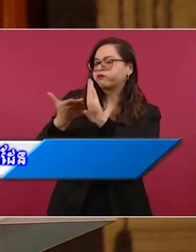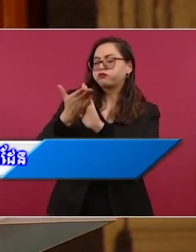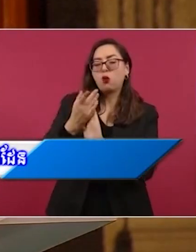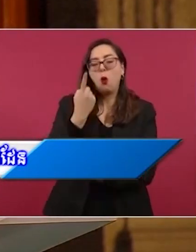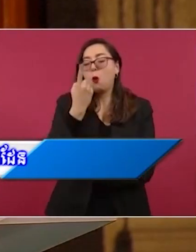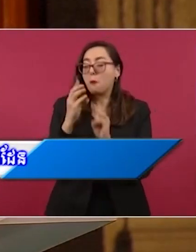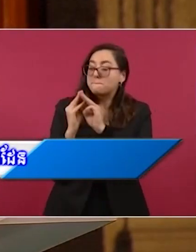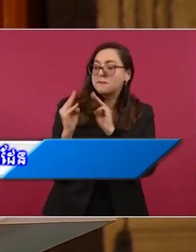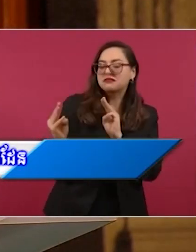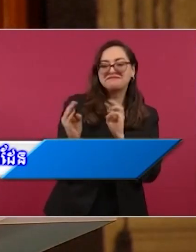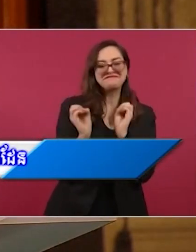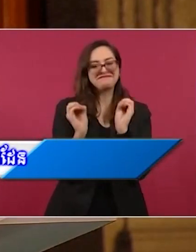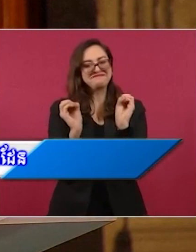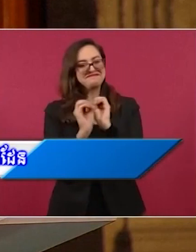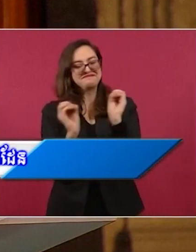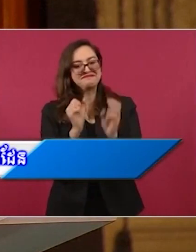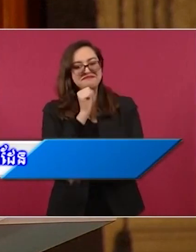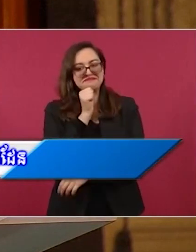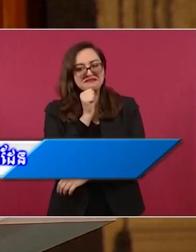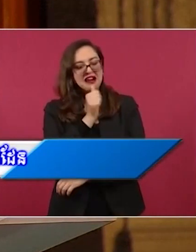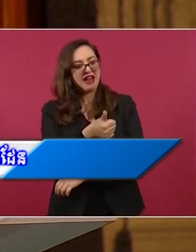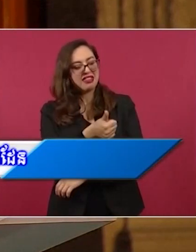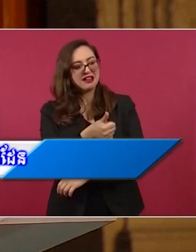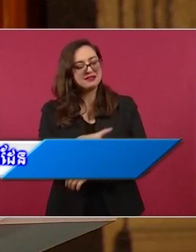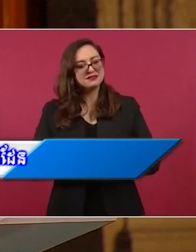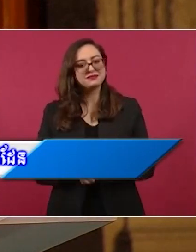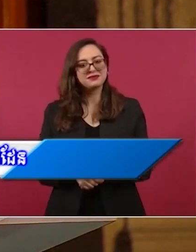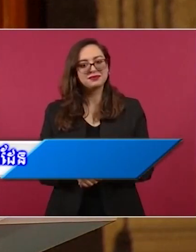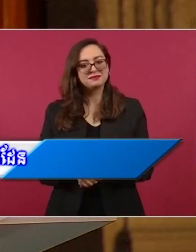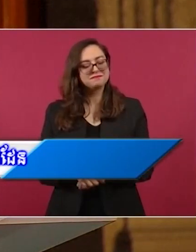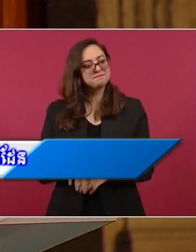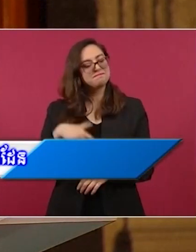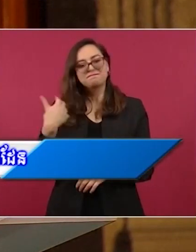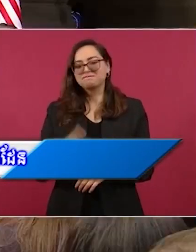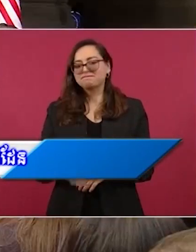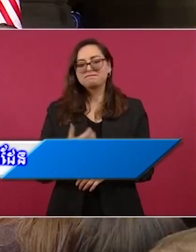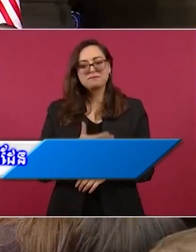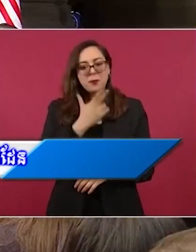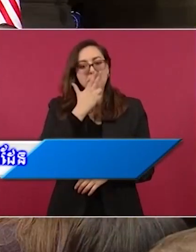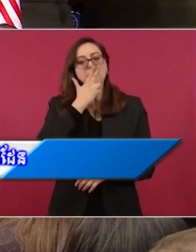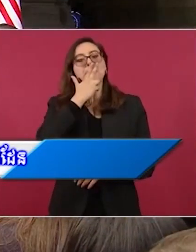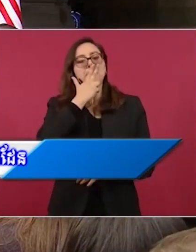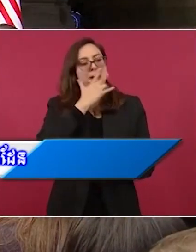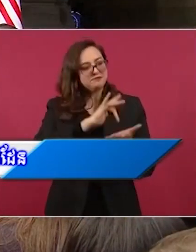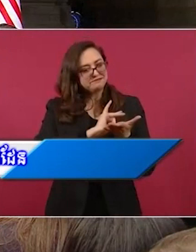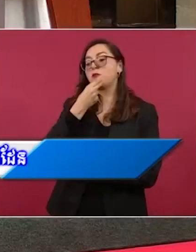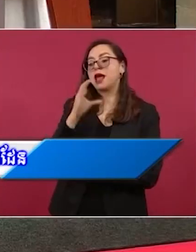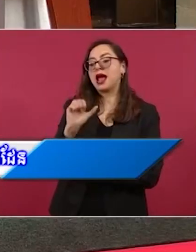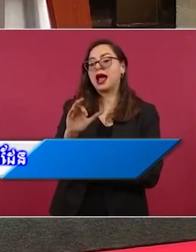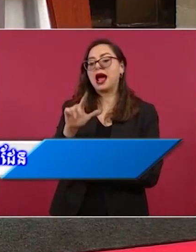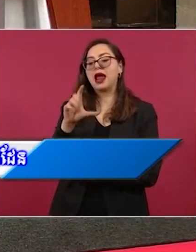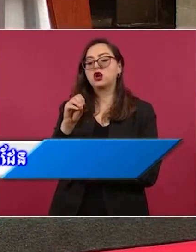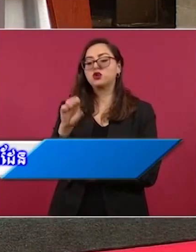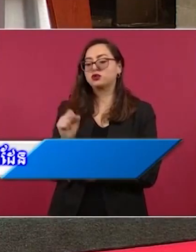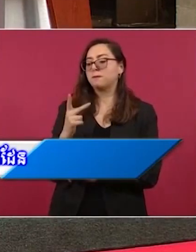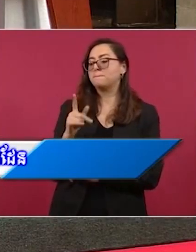គ្នាកាលពីថ្ងៃច័ន្ទនេះដោយប្រធានាធិបតីមិចស៊ិចបានត្អូញត្អែពីការបោះបង់ចោលនិងការមើងងាយសម្រាប់តំប